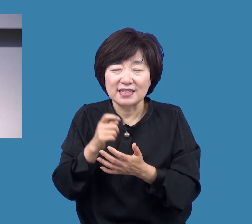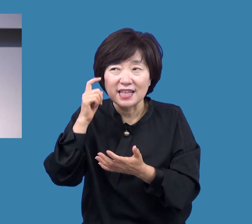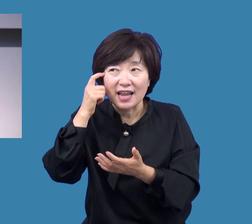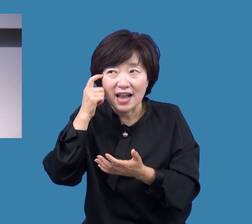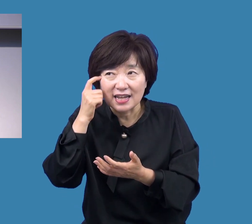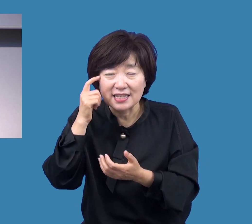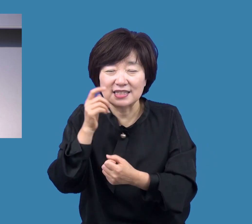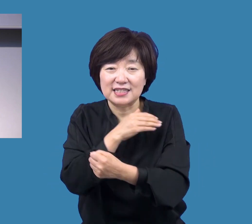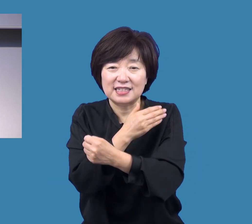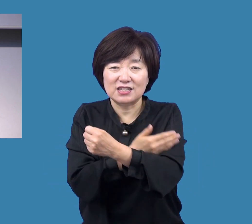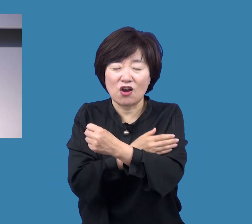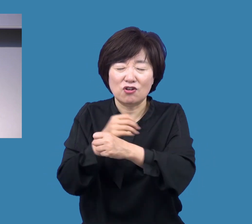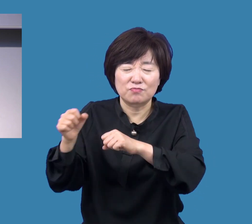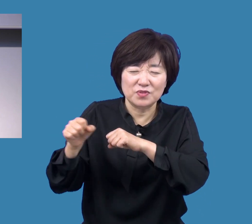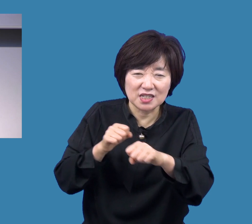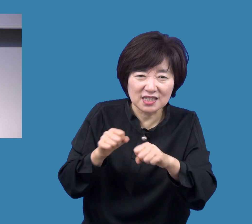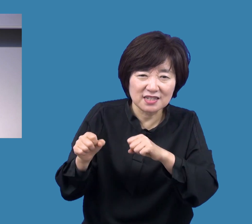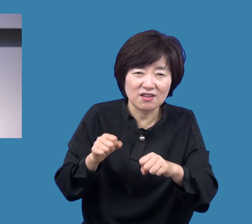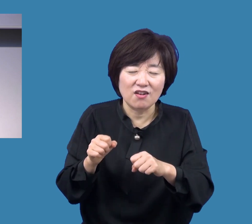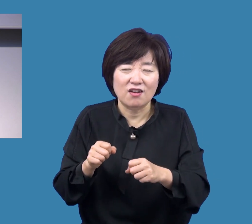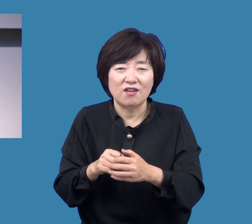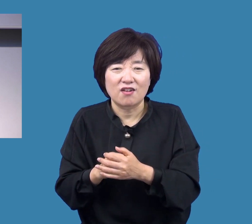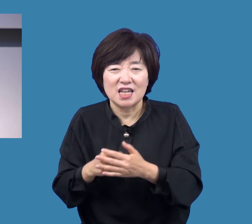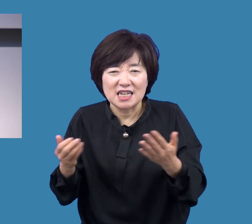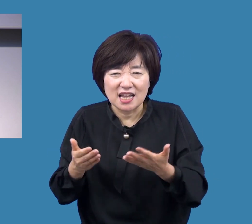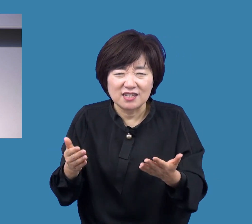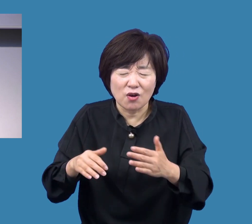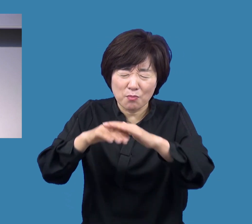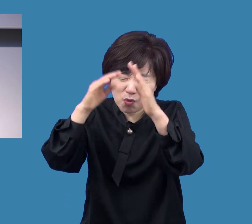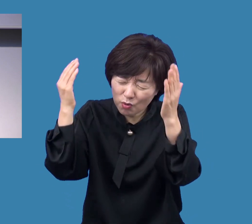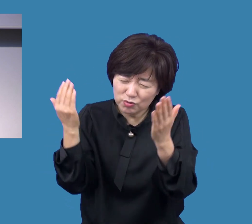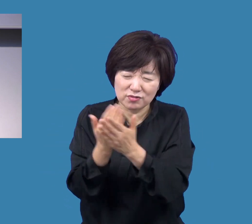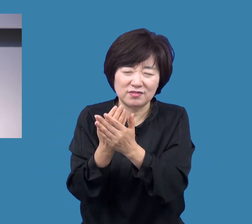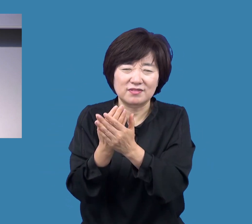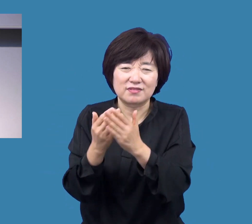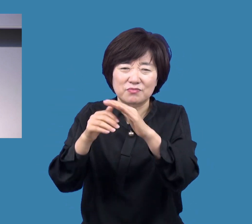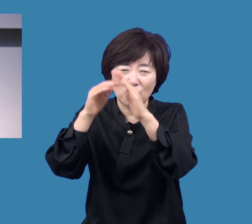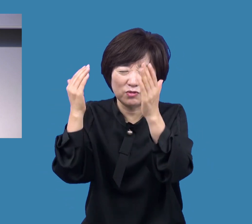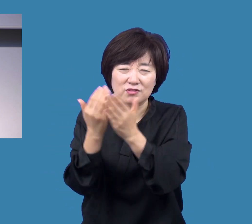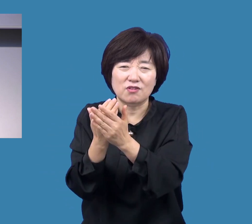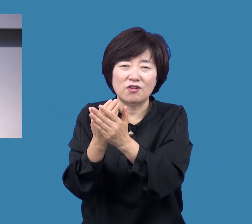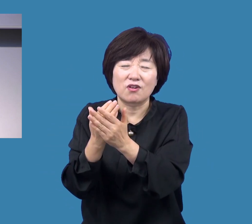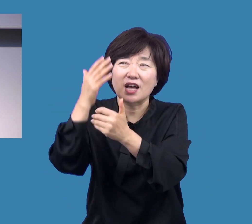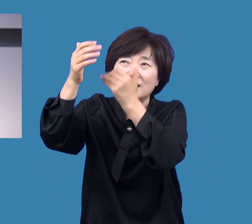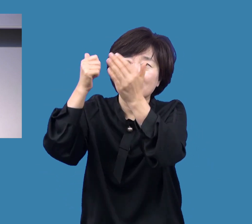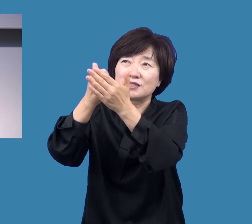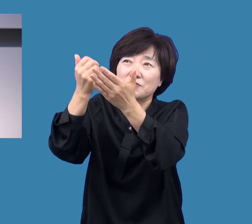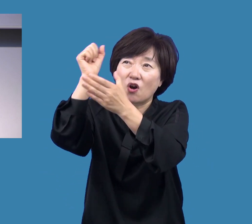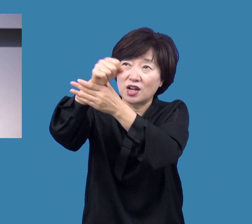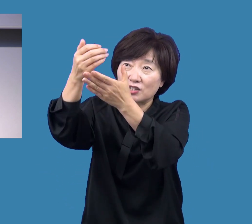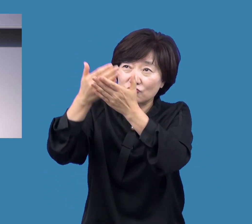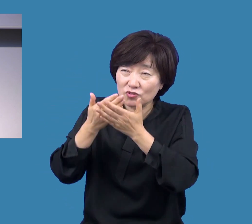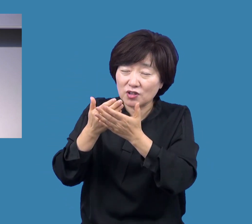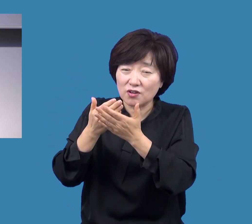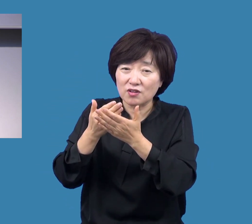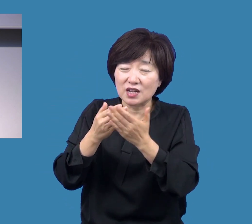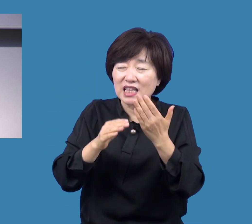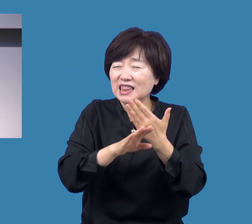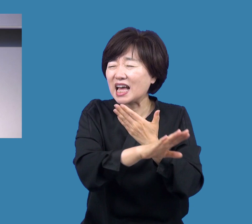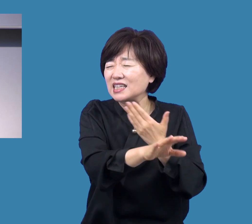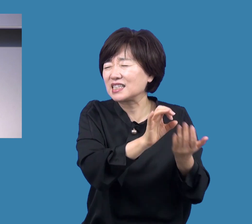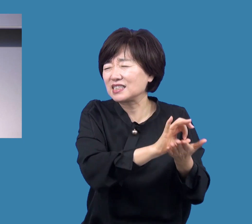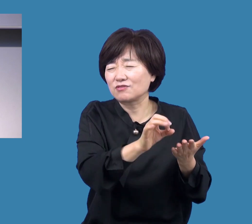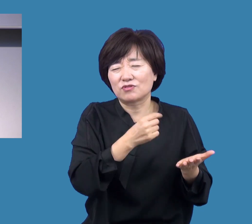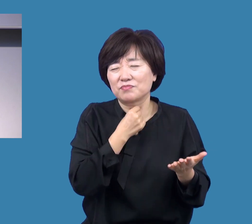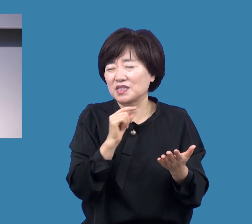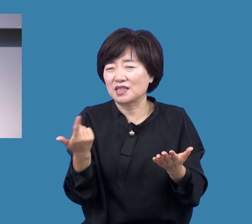생각하는 능력, 움직이는 거, 뭐 일하는 거, 뭐든지 간에 나에게 주신 게 있으면 단 하나도 다른 데 쓰고 싶지가 않은